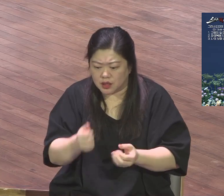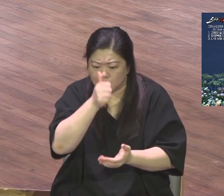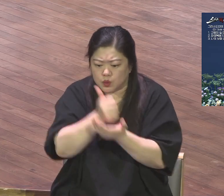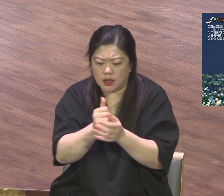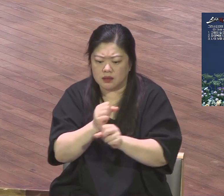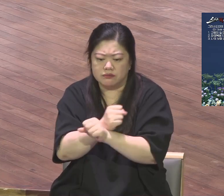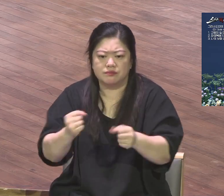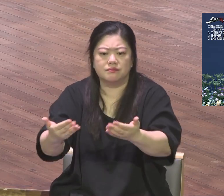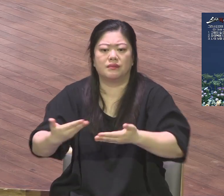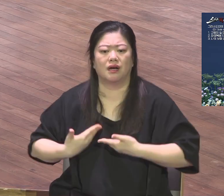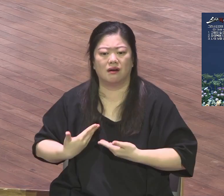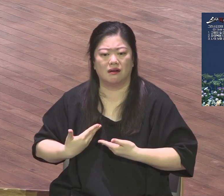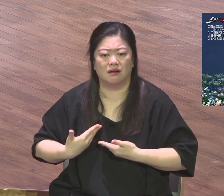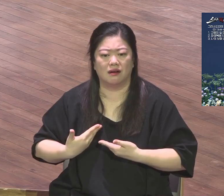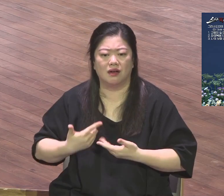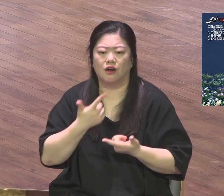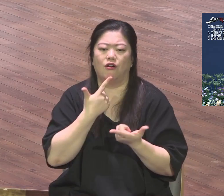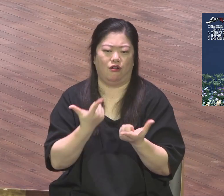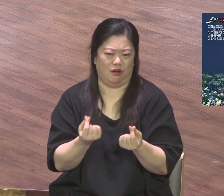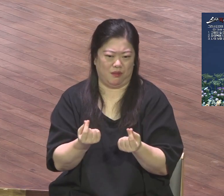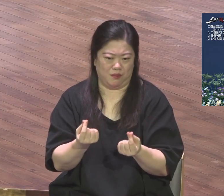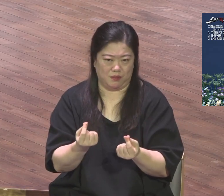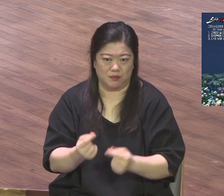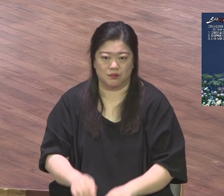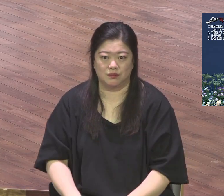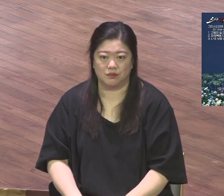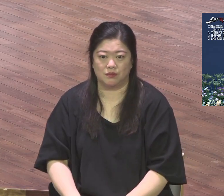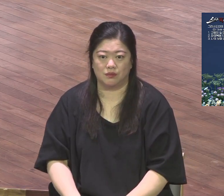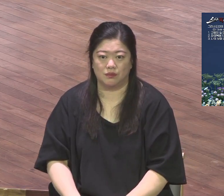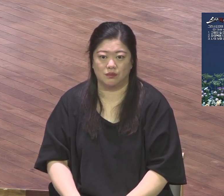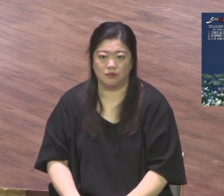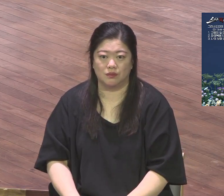목사나 교역자, 전임 사역자만이 성직이 아니라